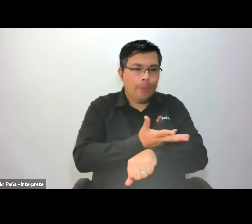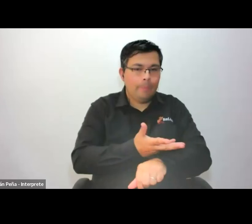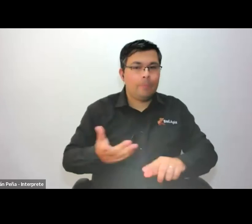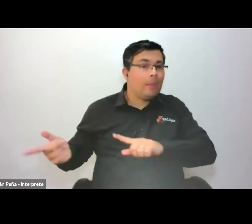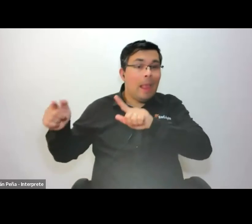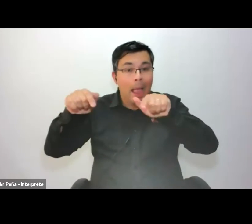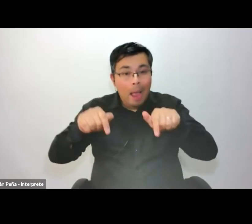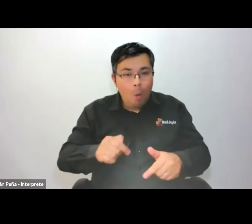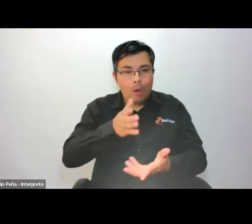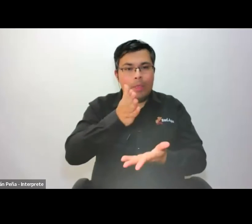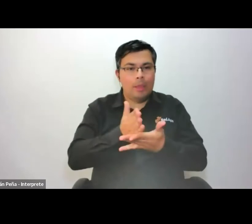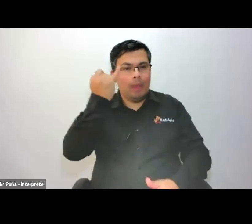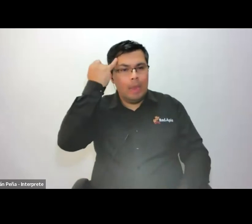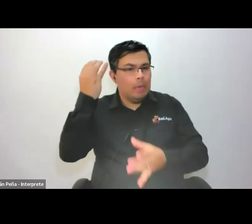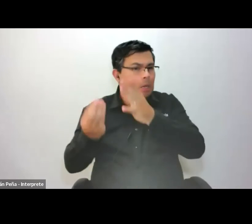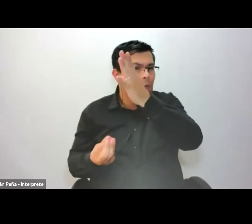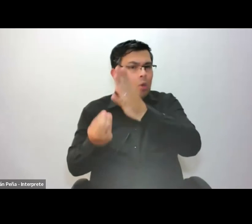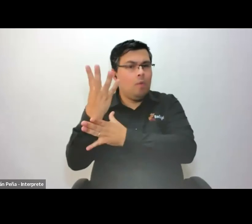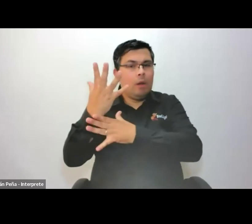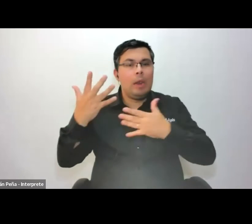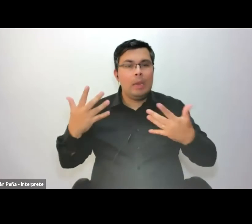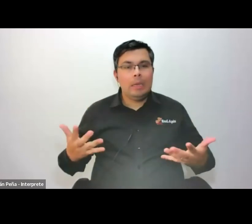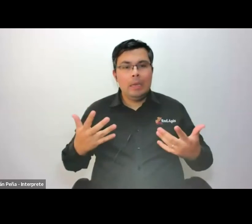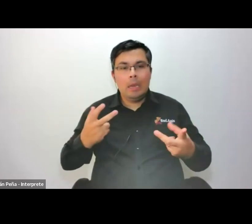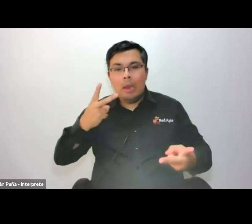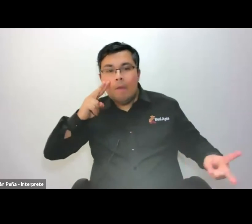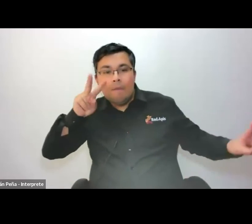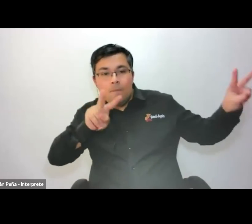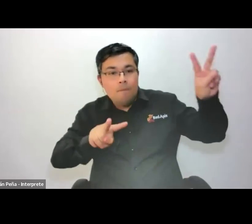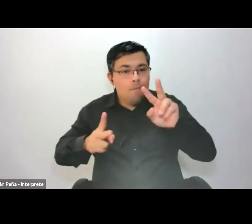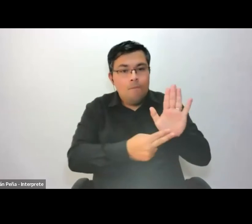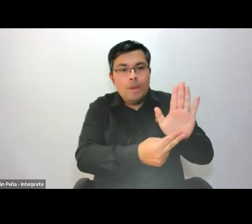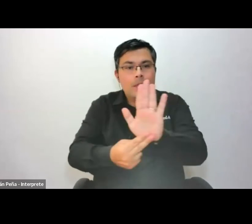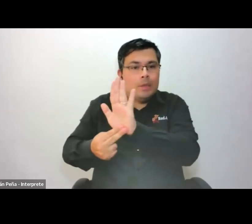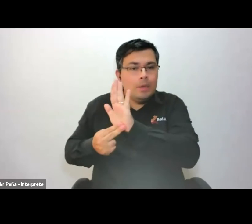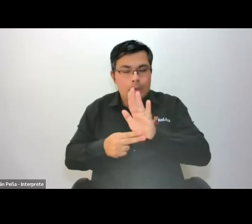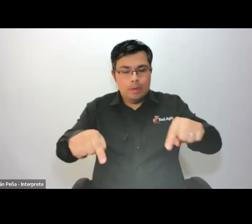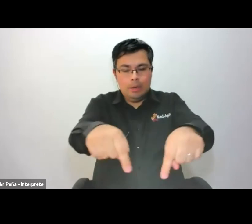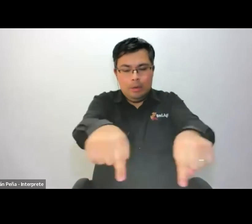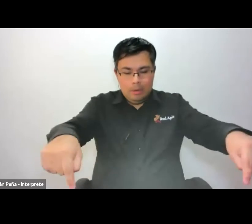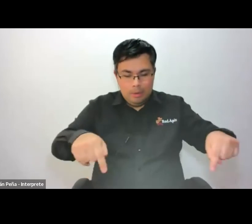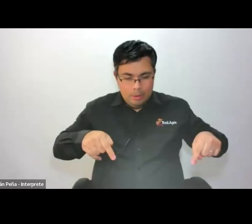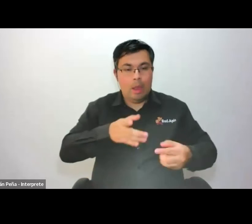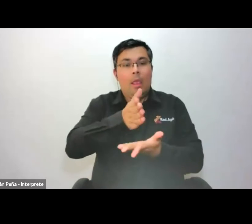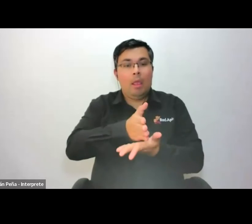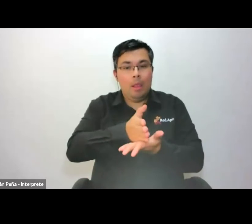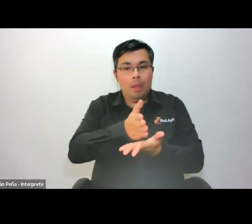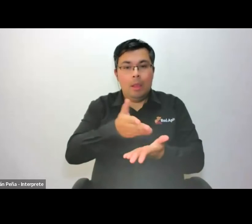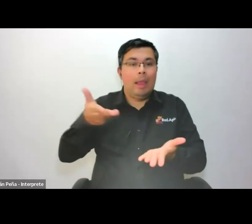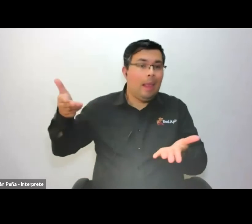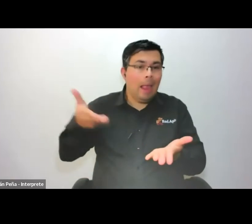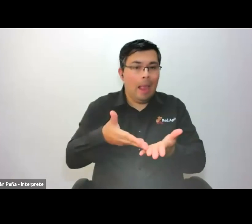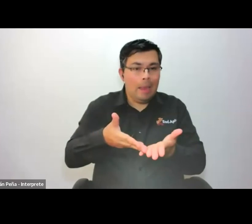y visualizar los espacios educativos como espacios protectores de la vida, promotores